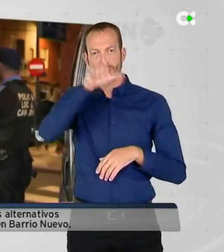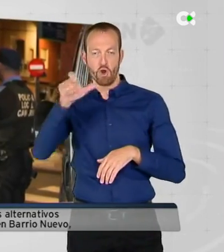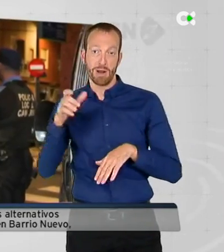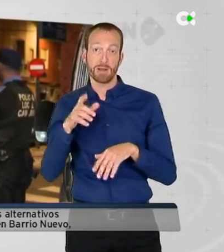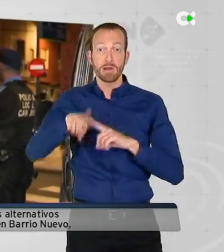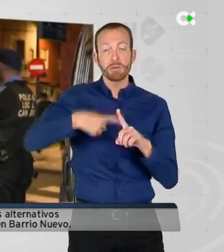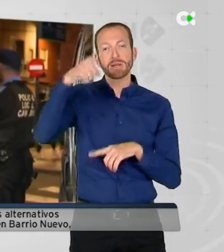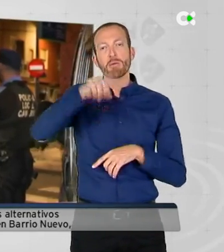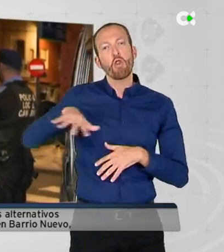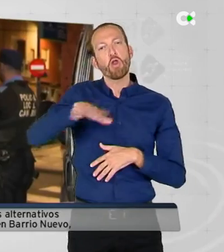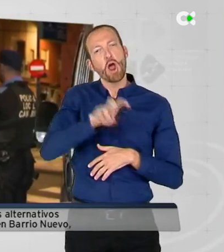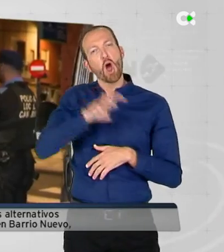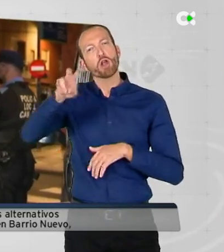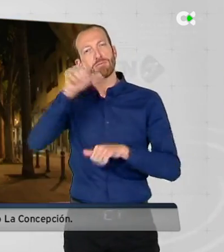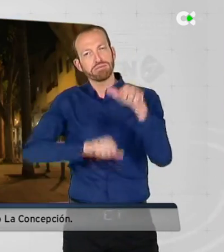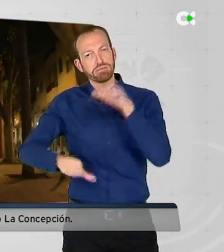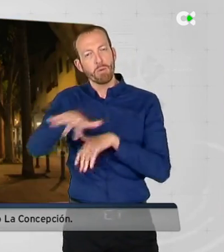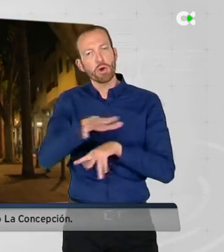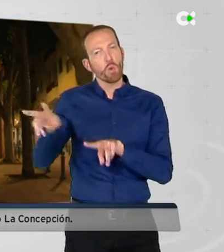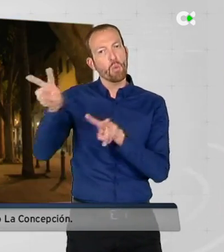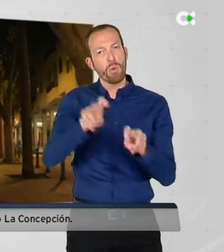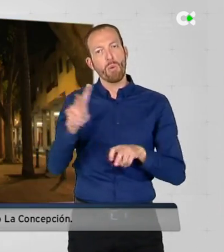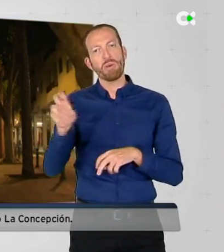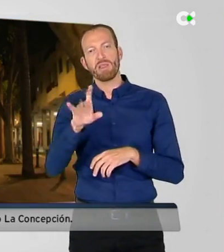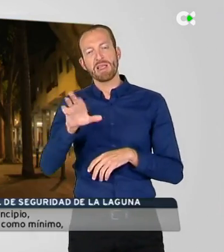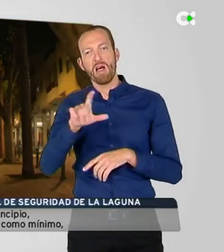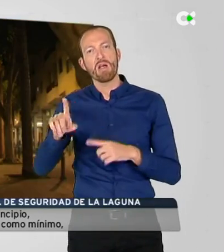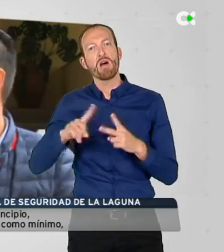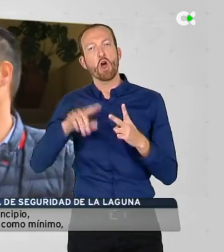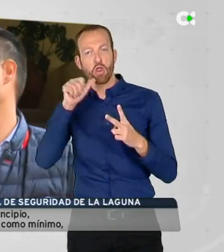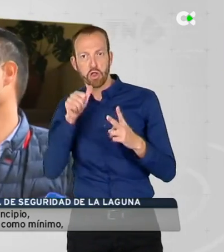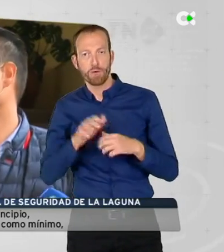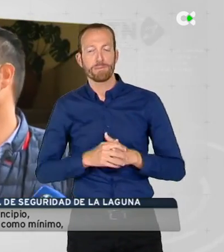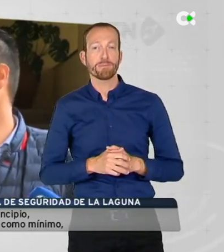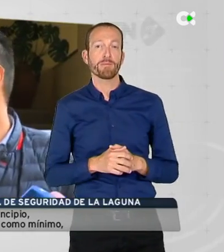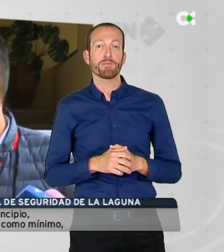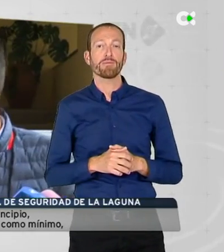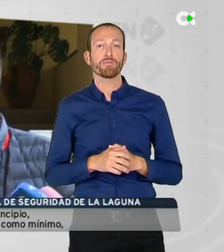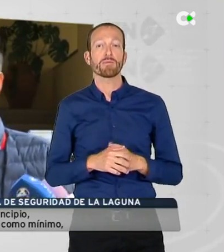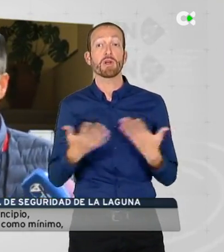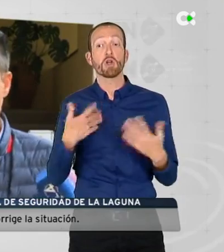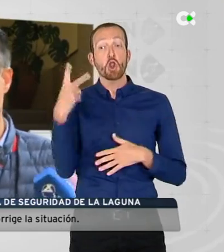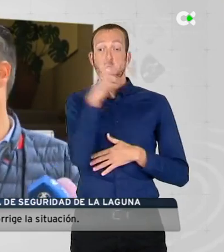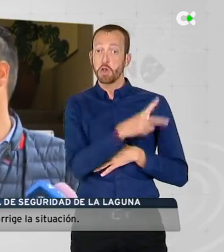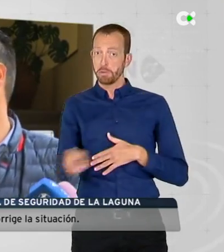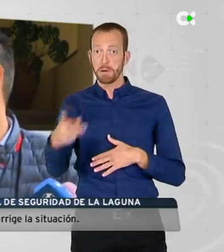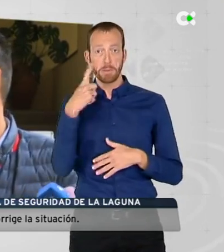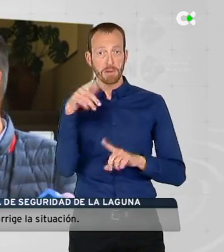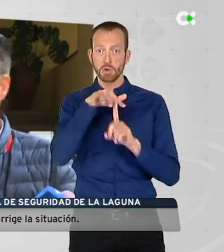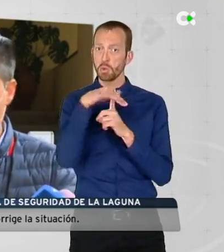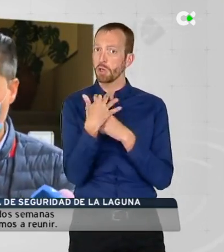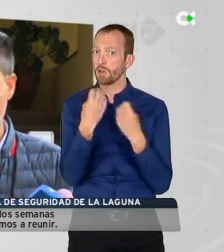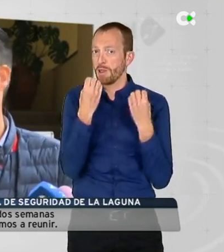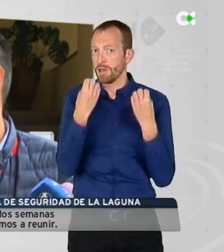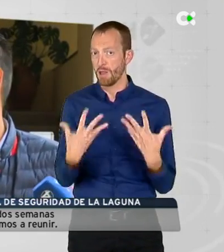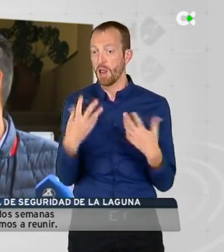alternativos de botellones en Barrio Nuevo, la verdellada o la Concepción. En principio, dos semanas como mínimo, hasta ver cómo se corrige la situación.